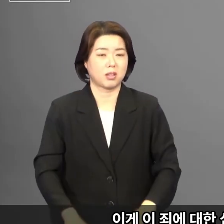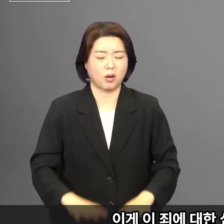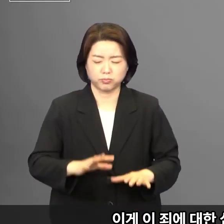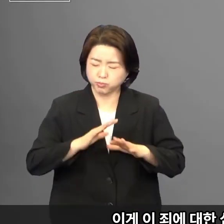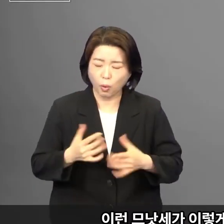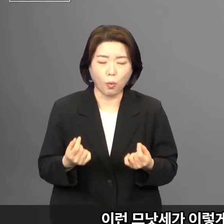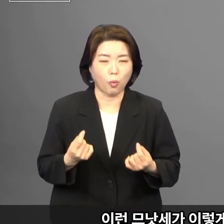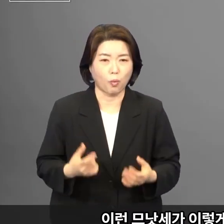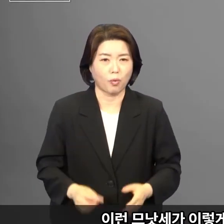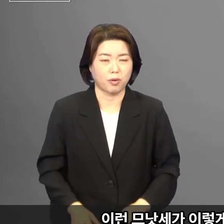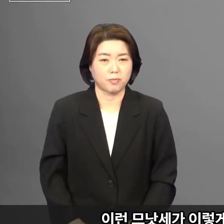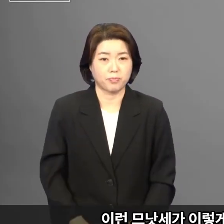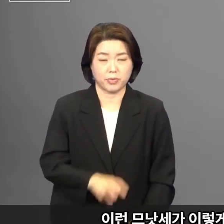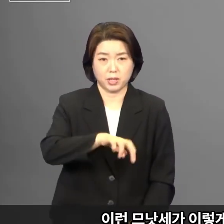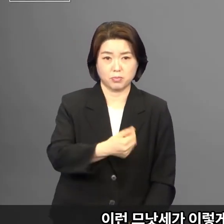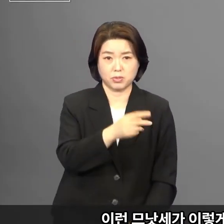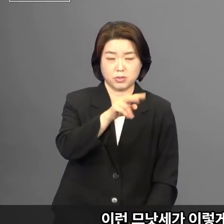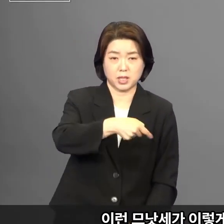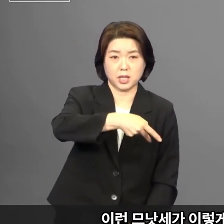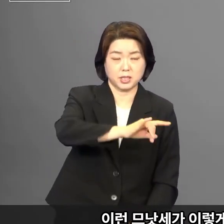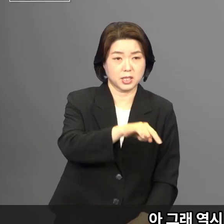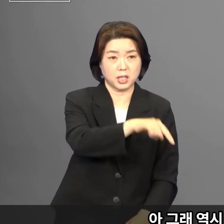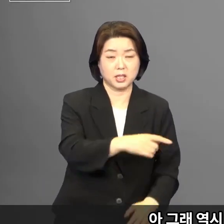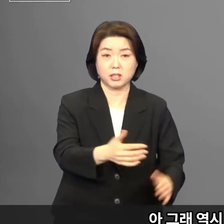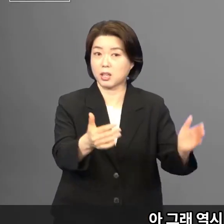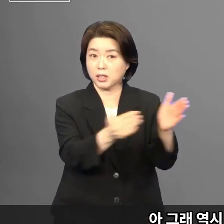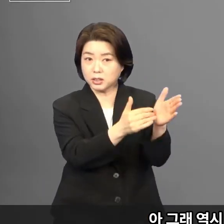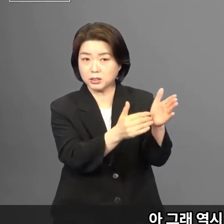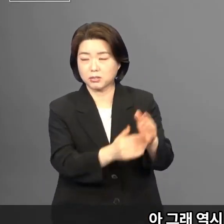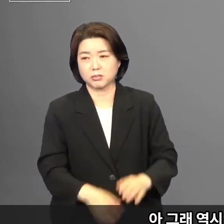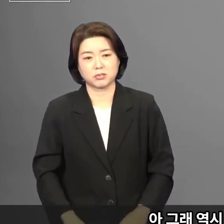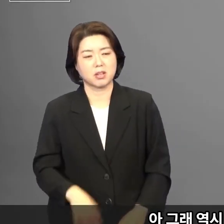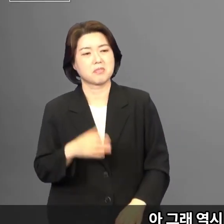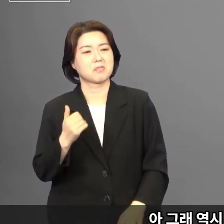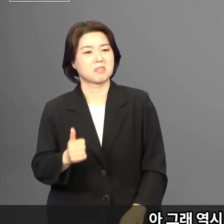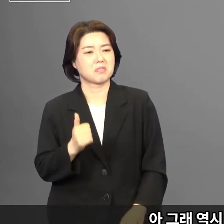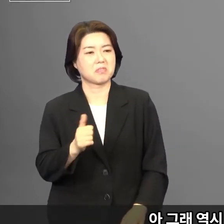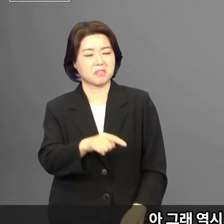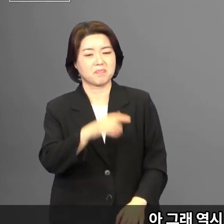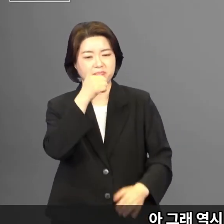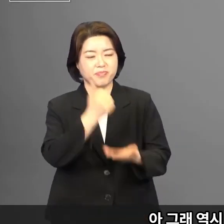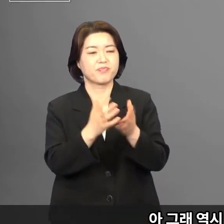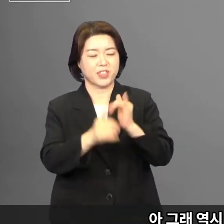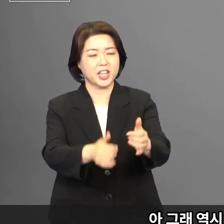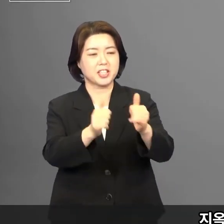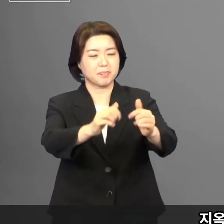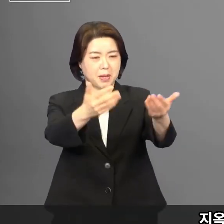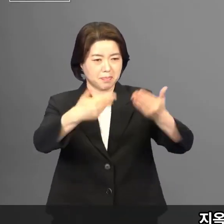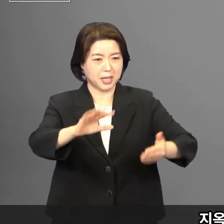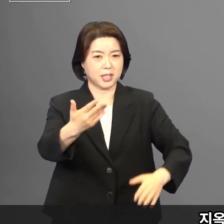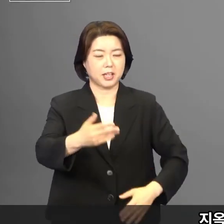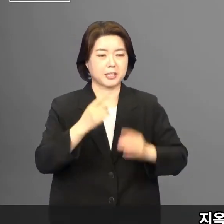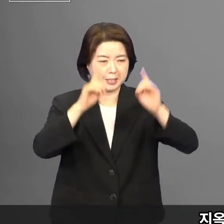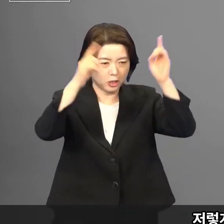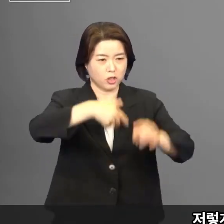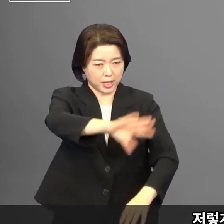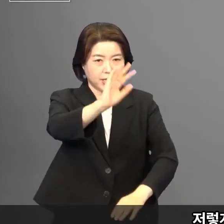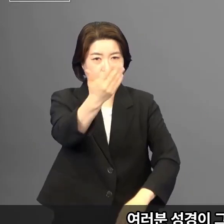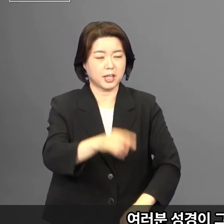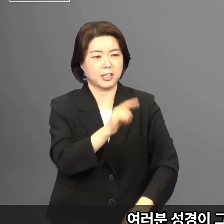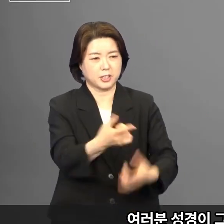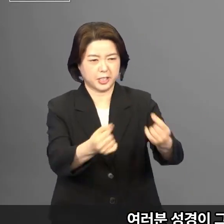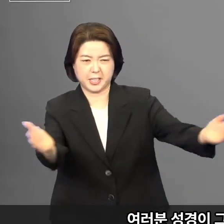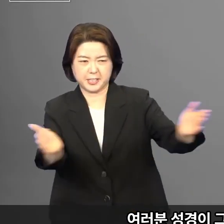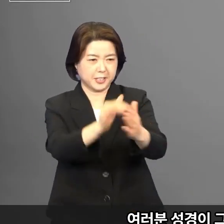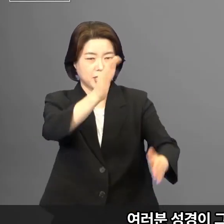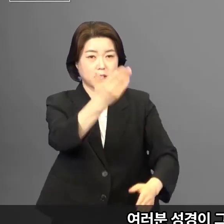겁니다. 이런 므낫세가 이렇게 끝나는 것 같지 않습니까? 아, 그래, 역시 죄인은 심판받아서 지옥에 가야 돼. 그건 저렇게